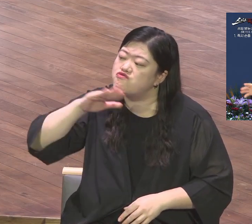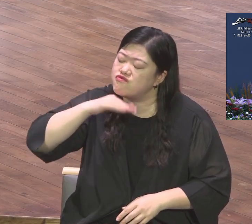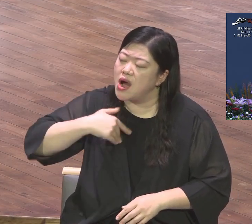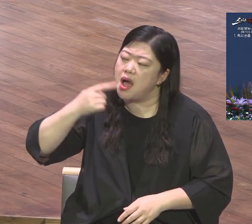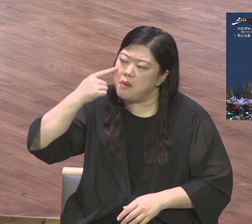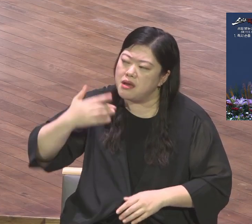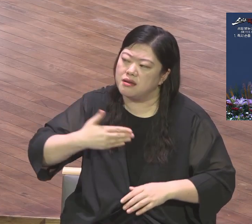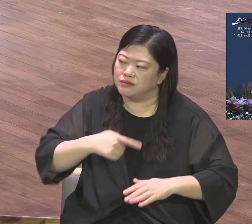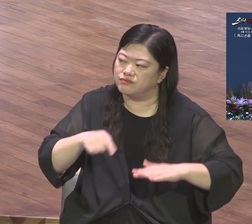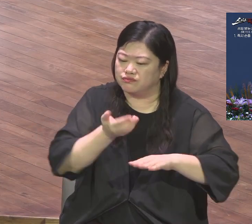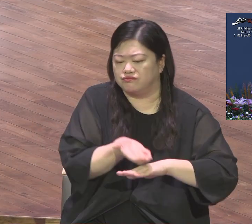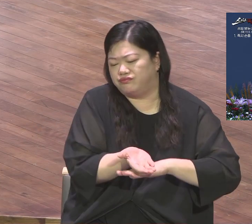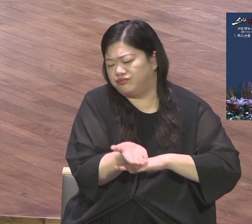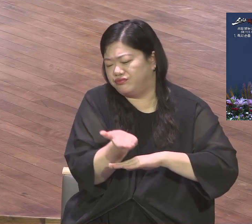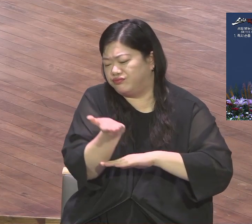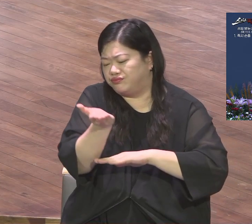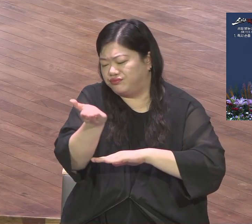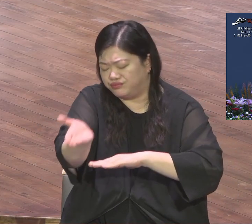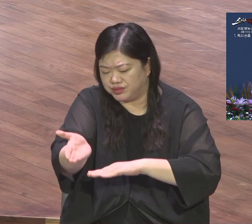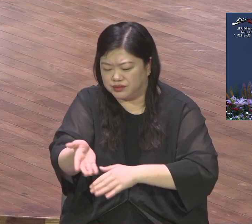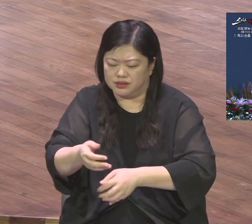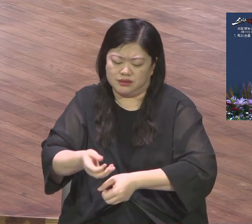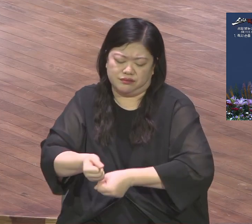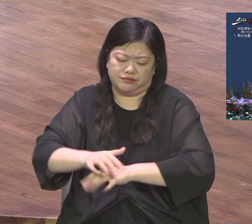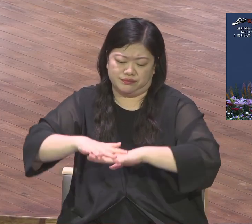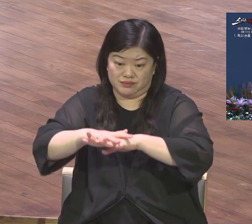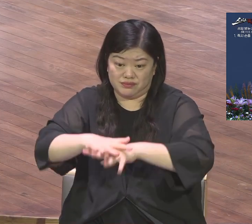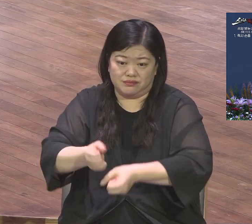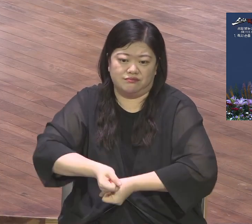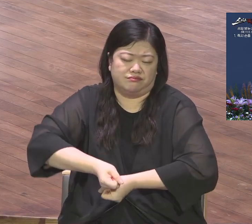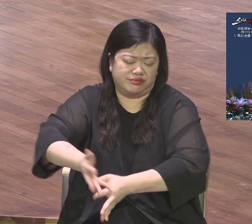즉시 순종해야 되니 그물이 찢어지도록